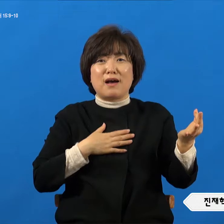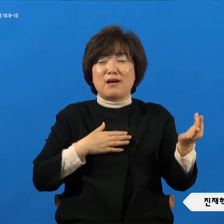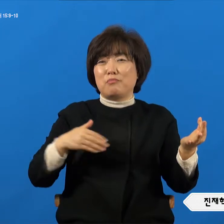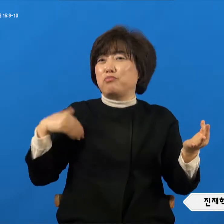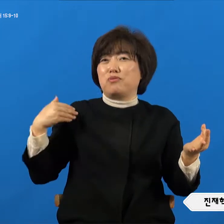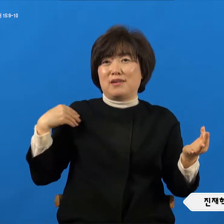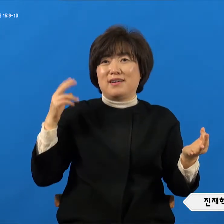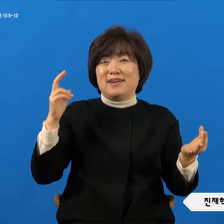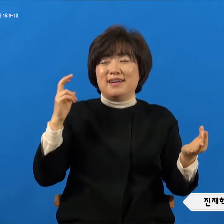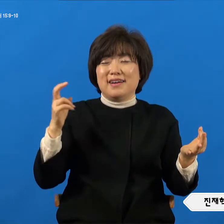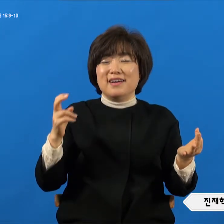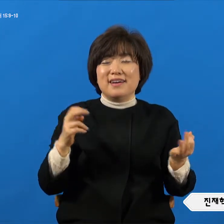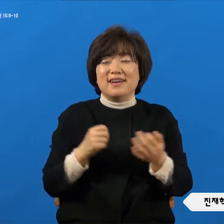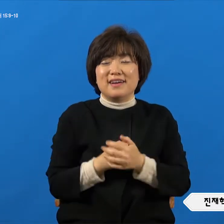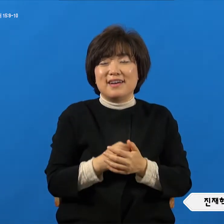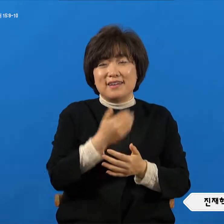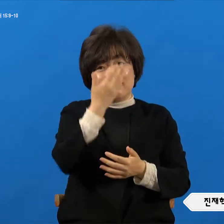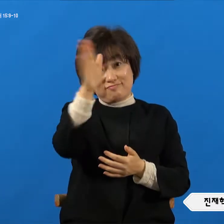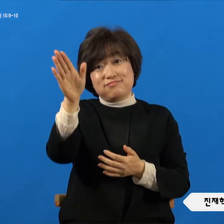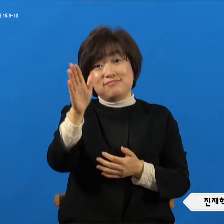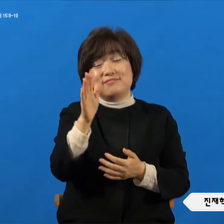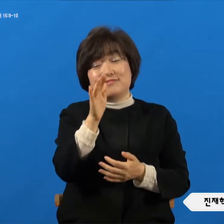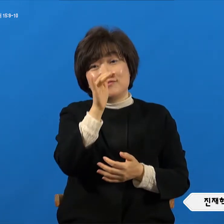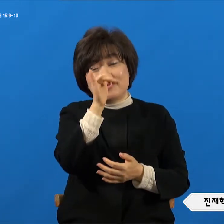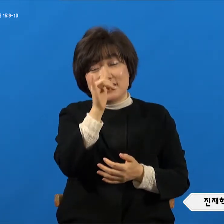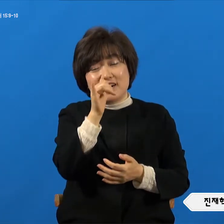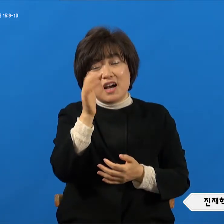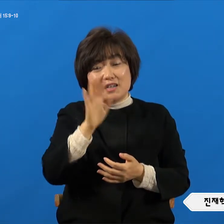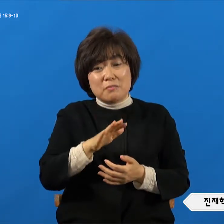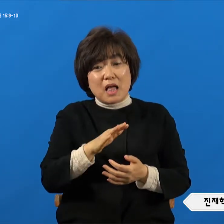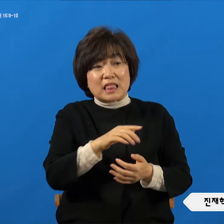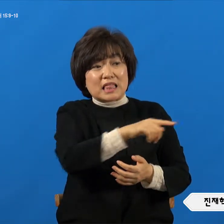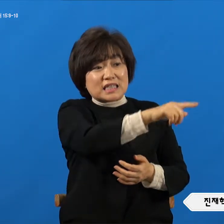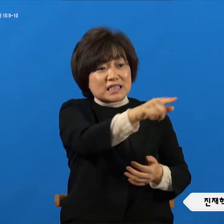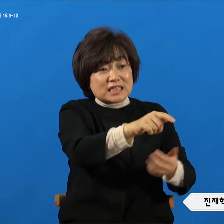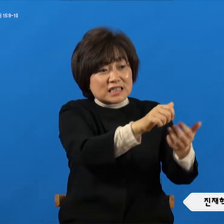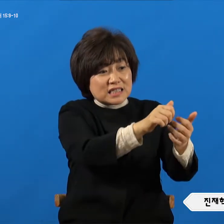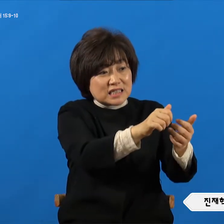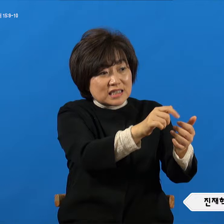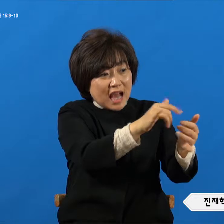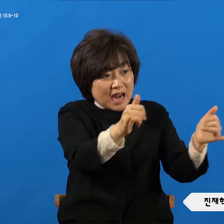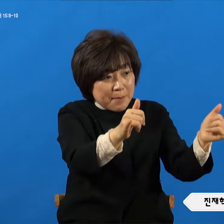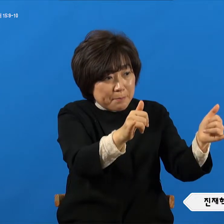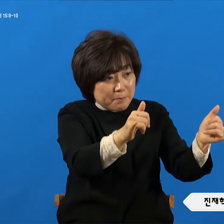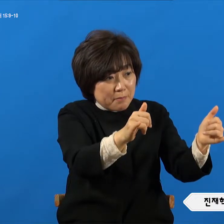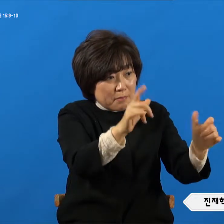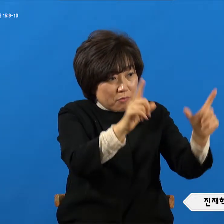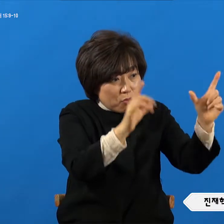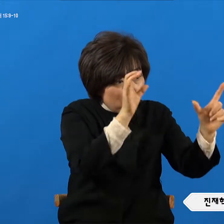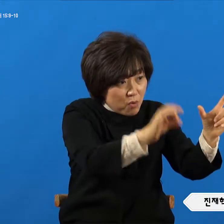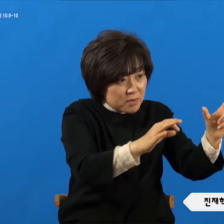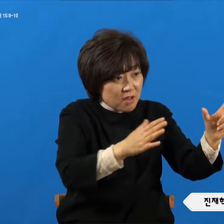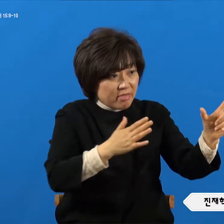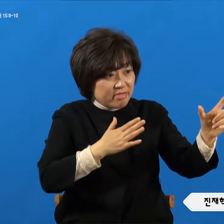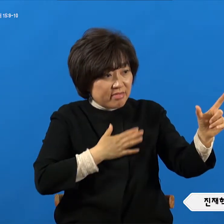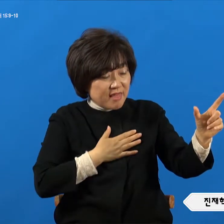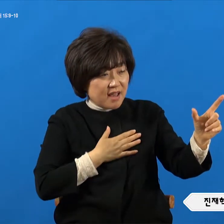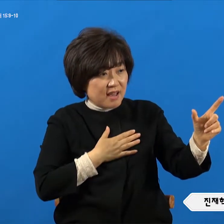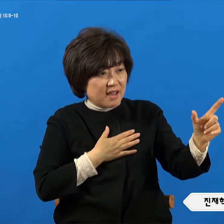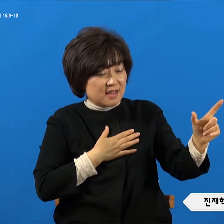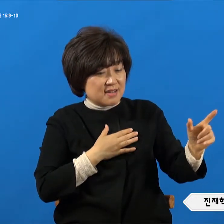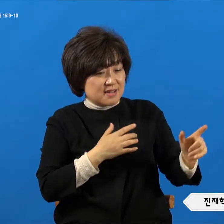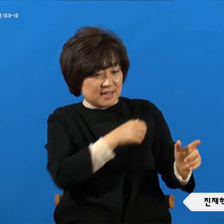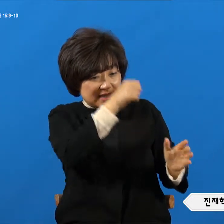삶을 보면서, 그의 죽음을 보면서 우리 삶 가운데 강한 임팩을 주고 깨닫게